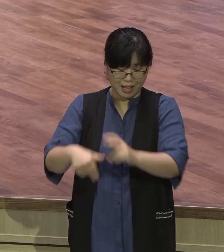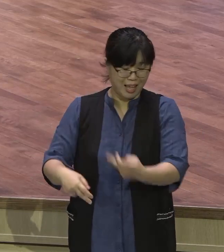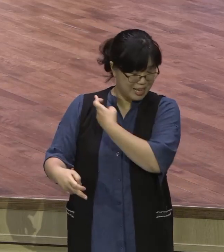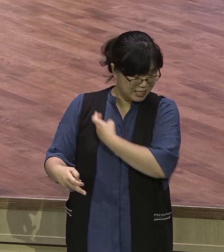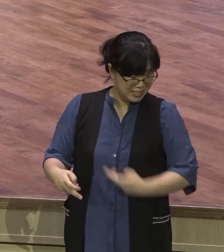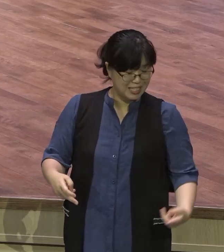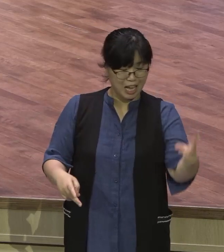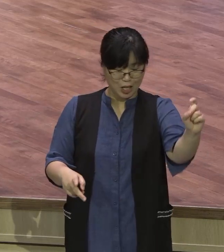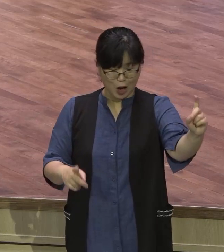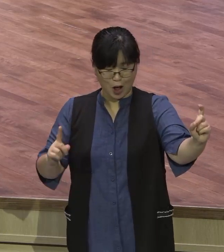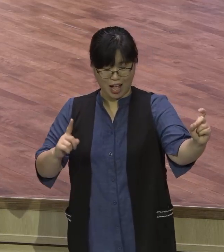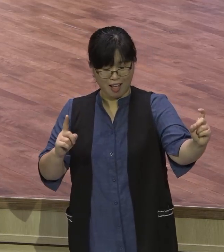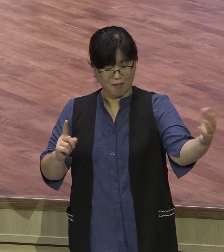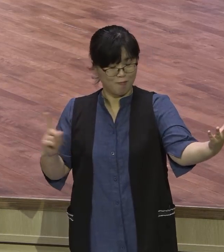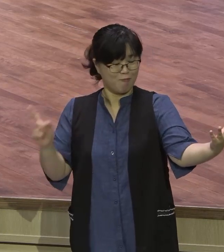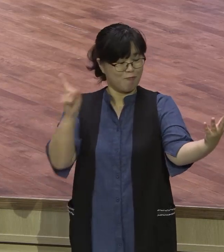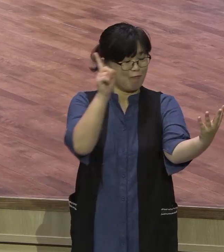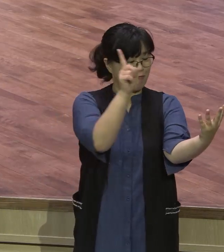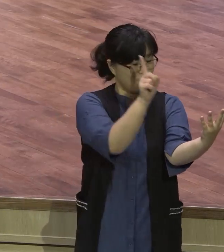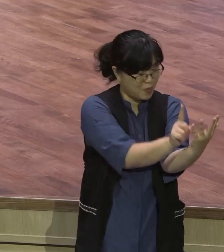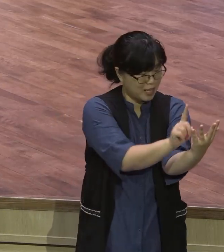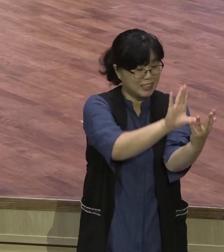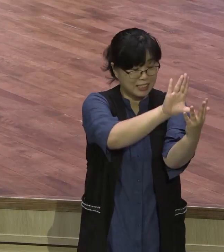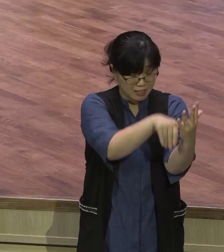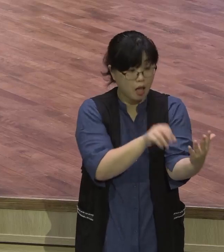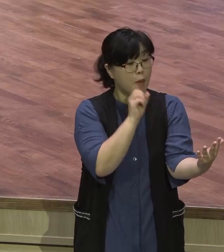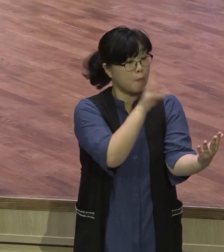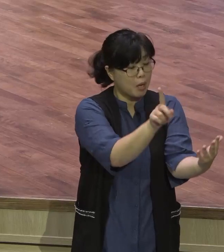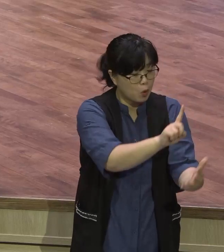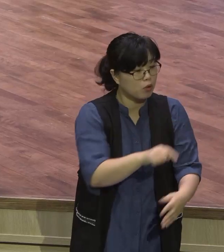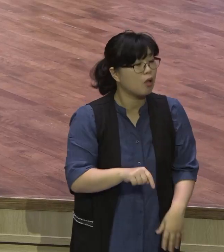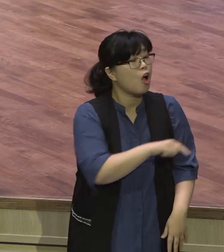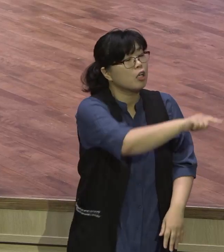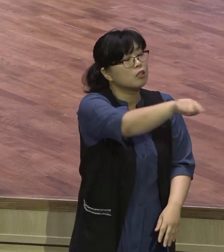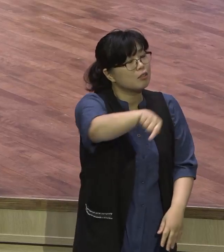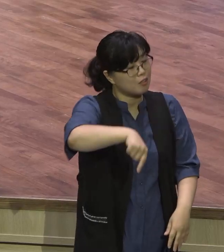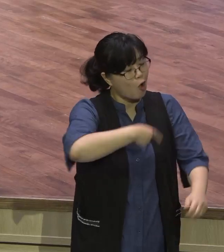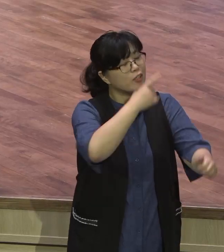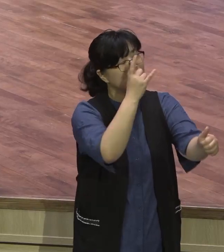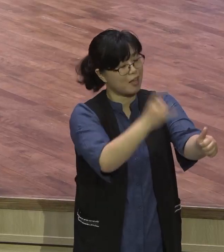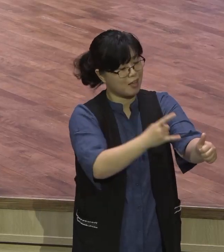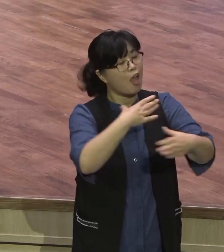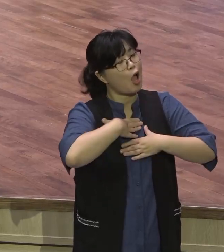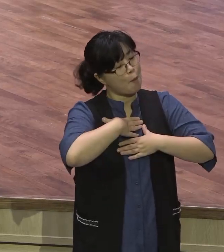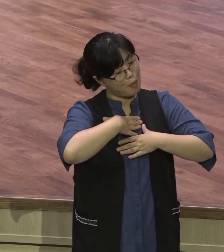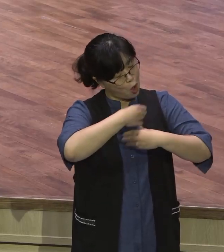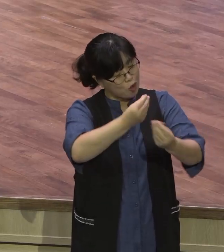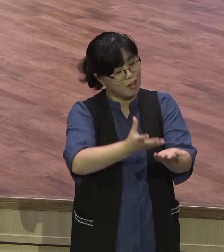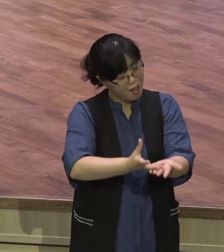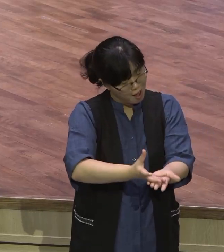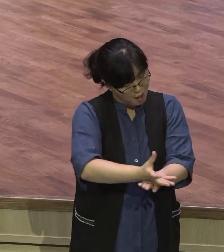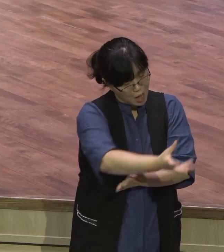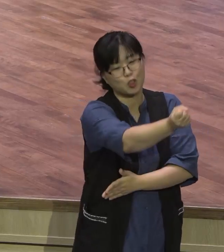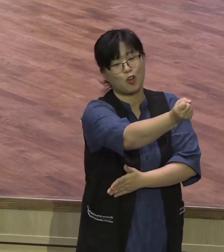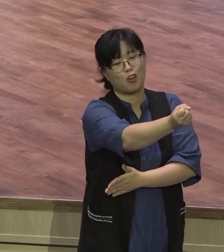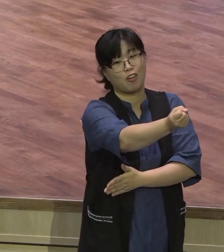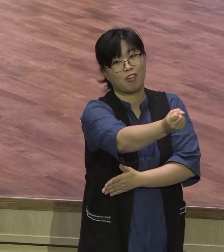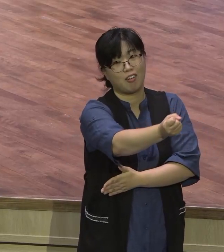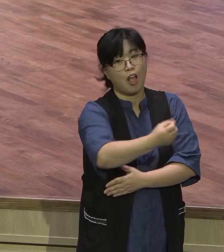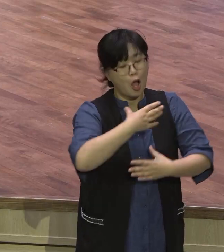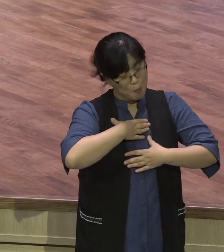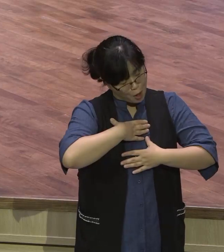제일 축복이에요 사람이오 세상말로 편안한 게 최고 축복이잖아요 평안이 최고 축복이오 평강이 있을지어라 이